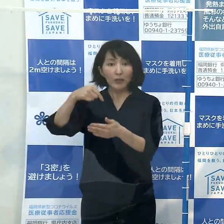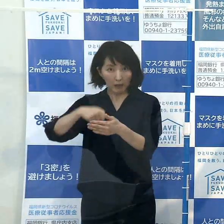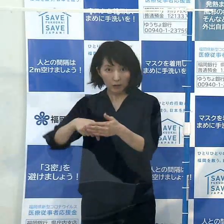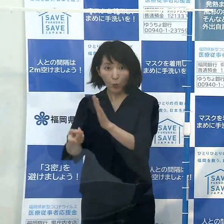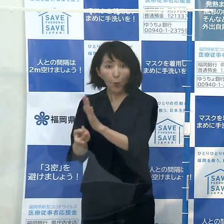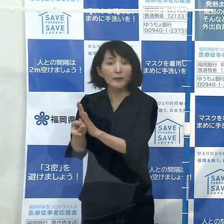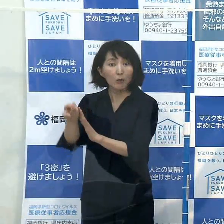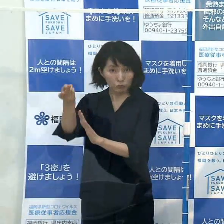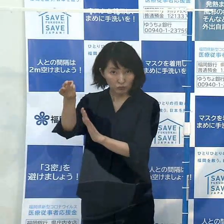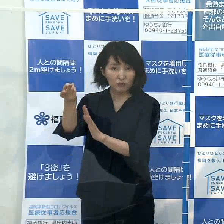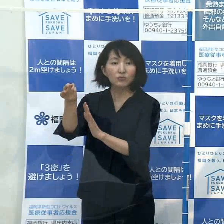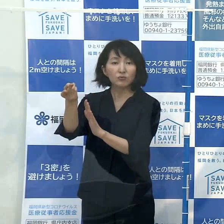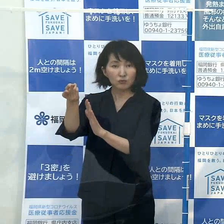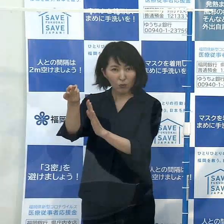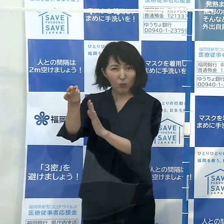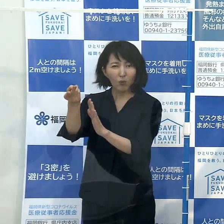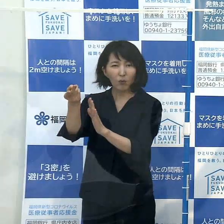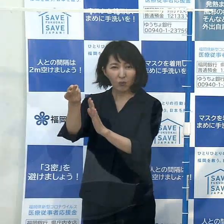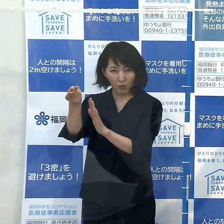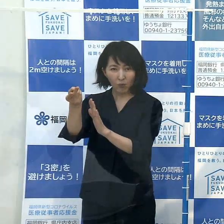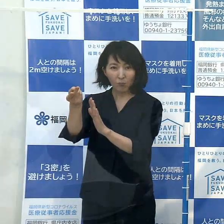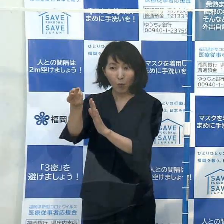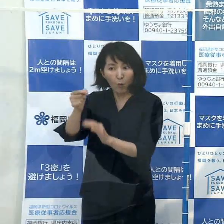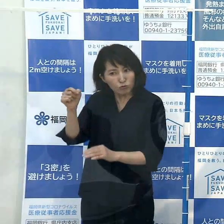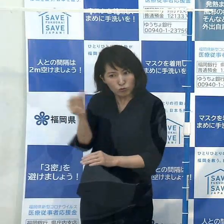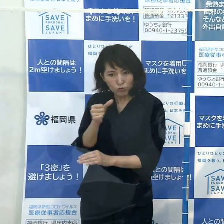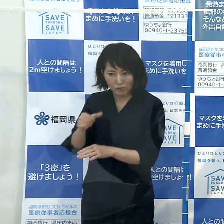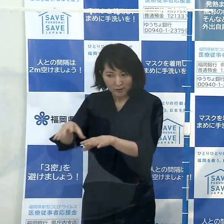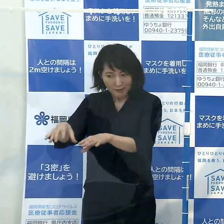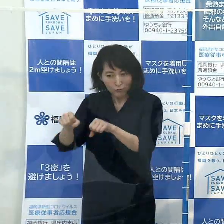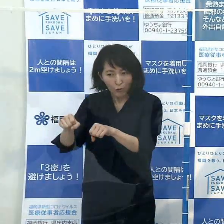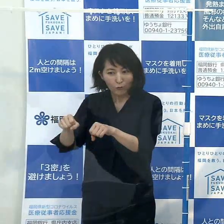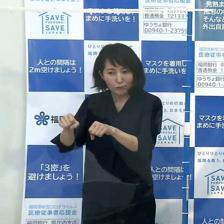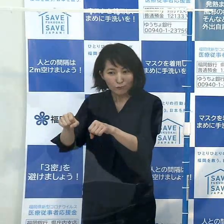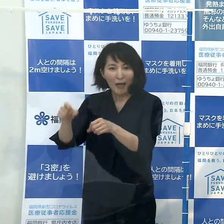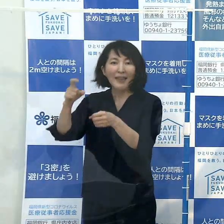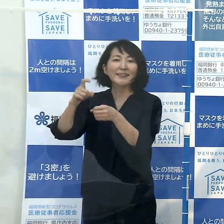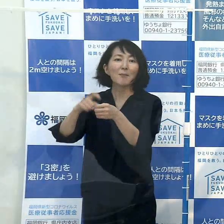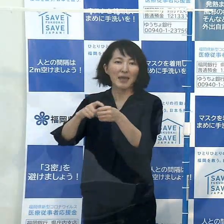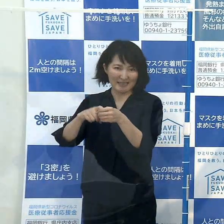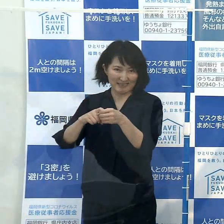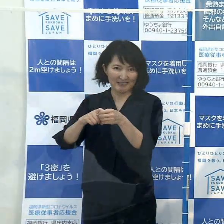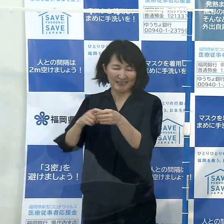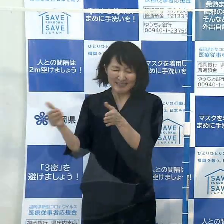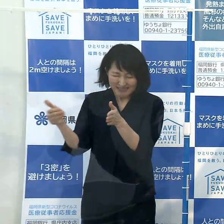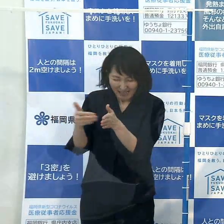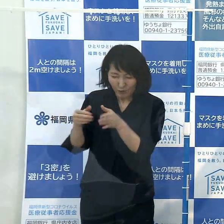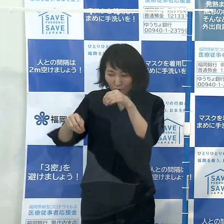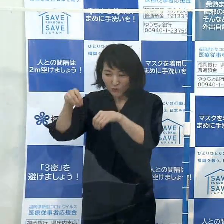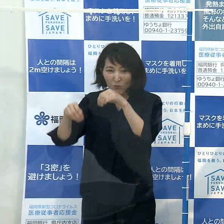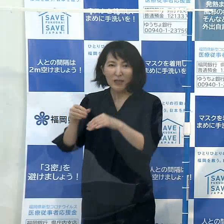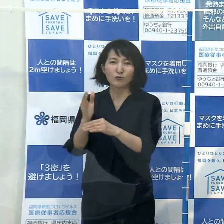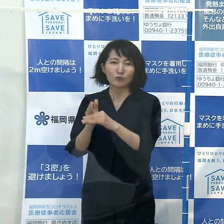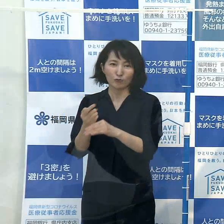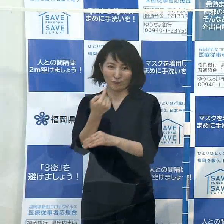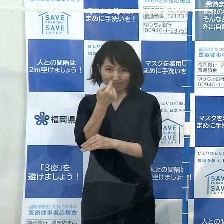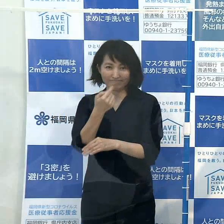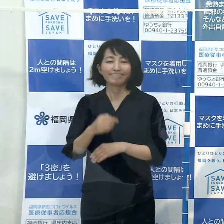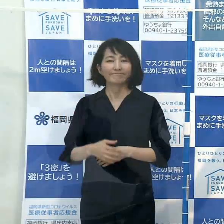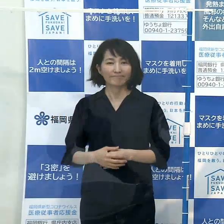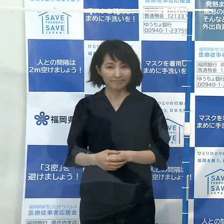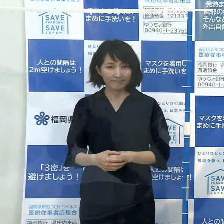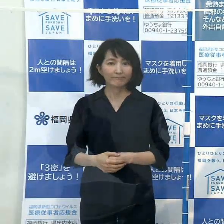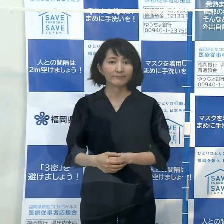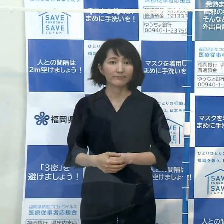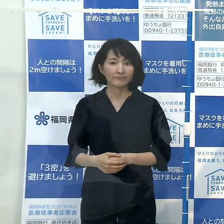を、近々に確保すべく今最終調整をしているというのが私どもの見解であります。